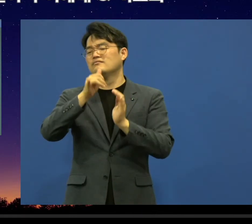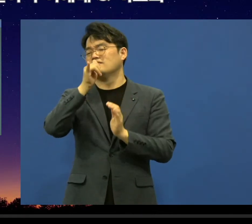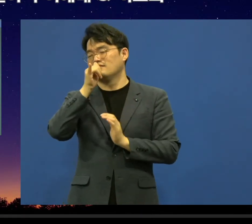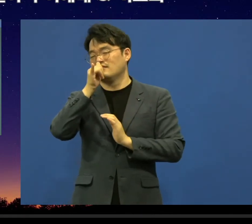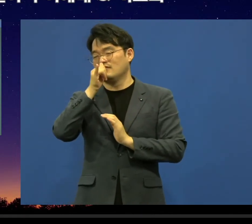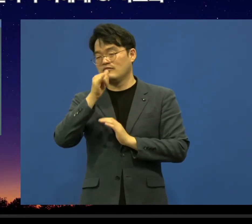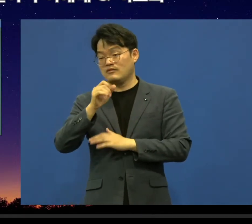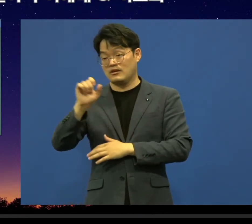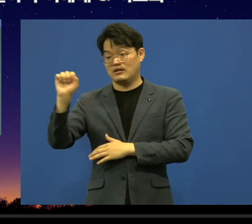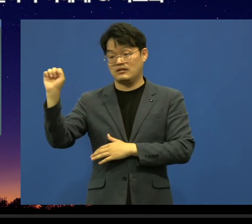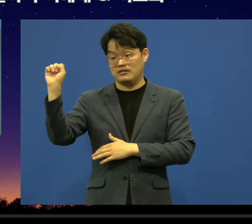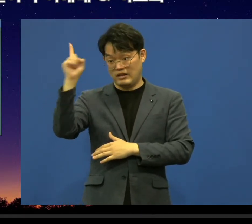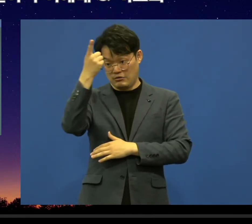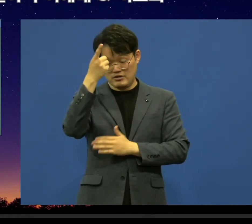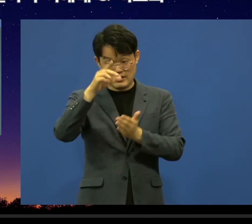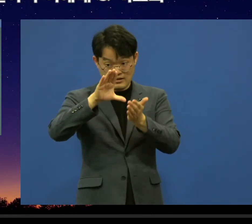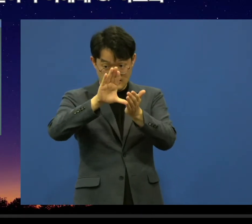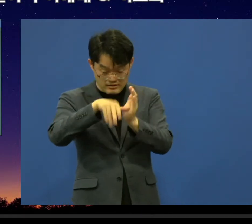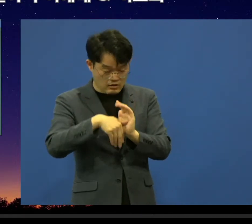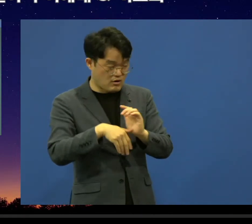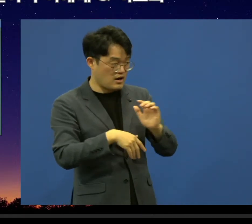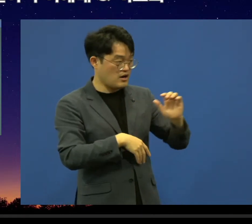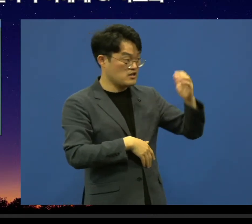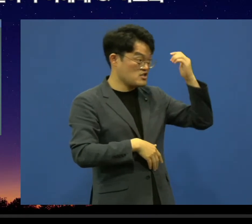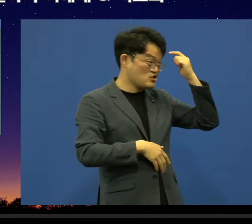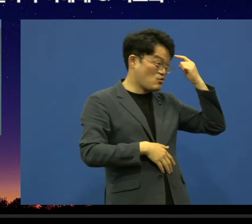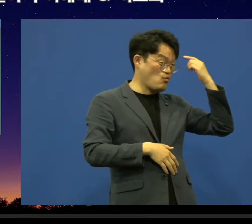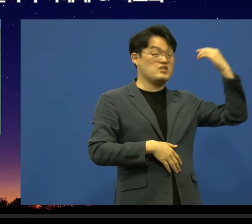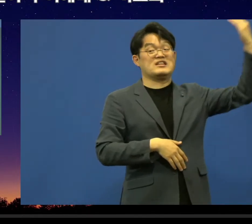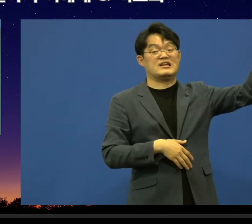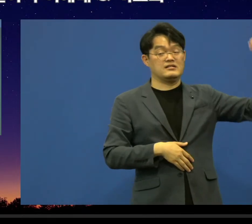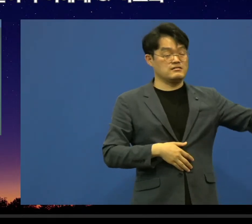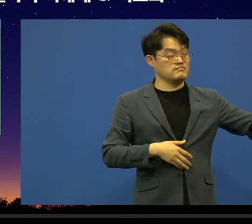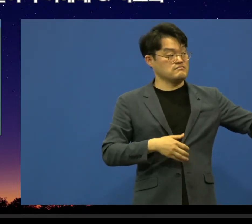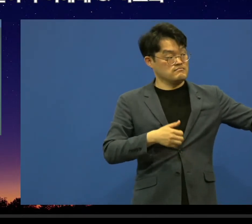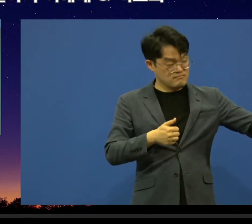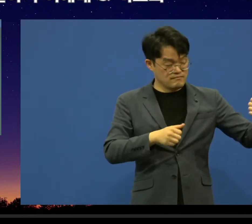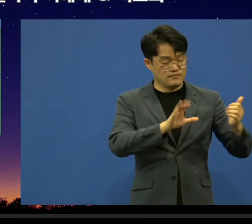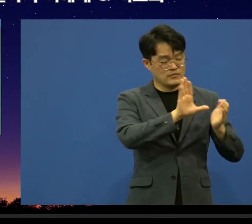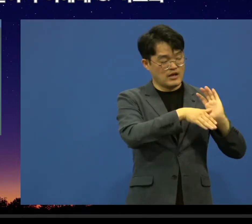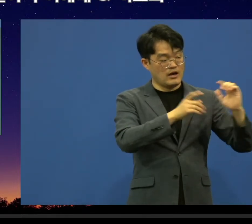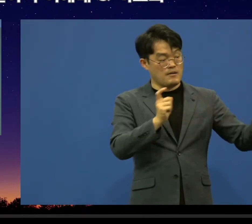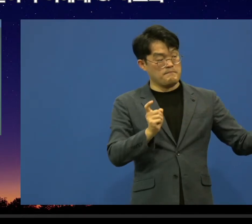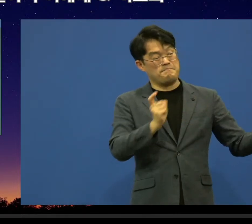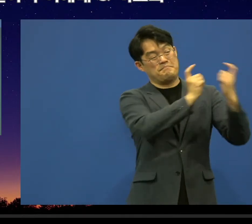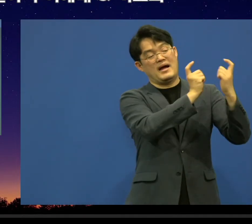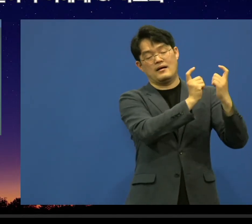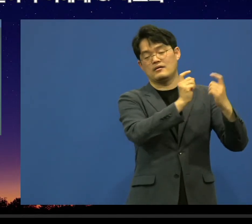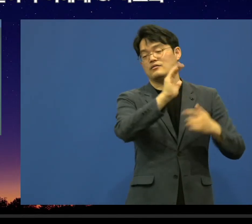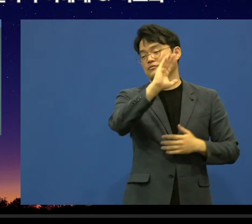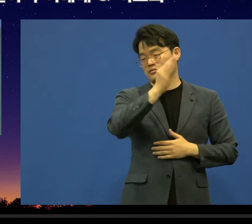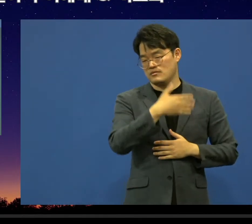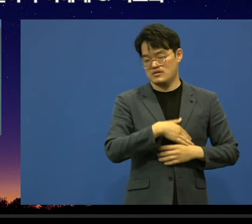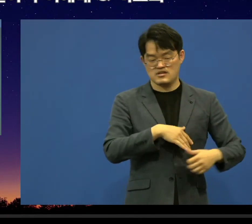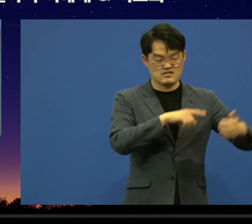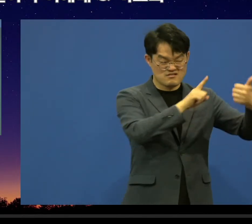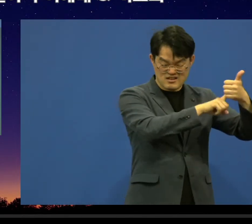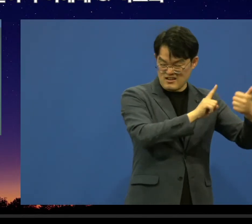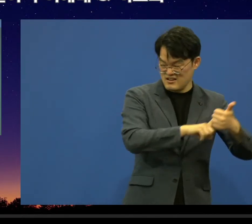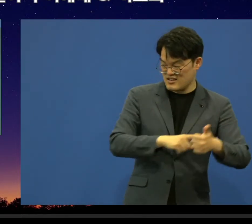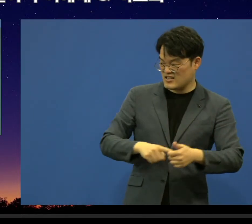골리앗의 타이밍을 일치시켜 놓으신 하나님은 다윗이 골리앗의 모욕하는